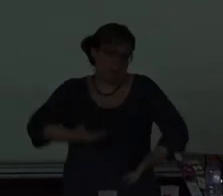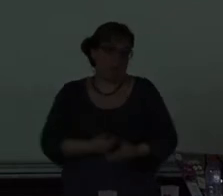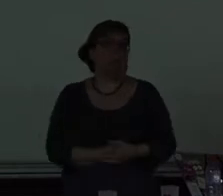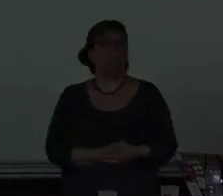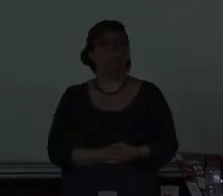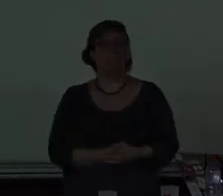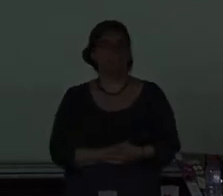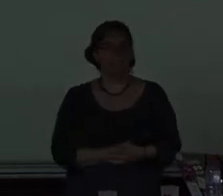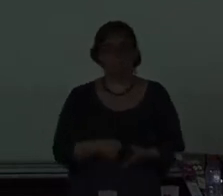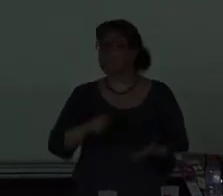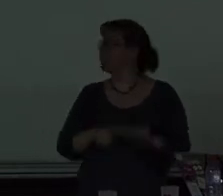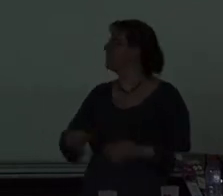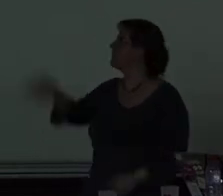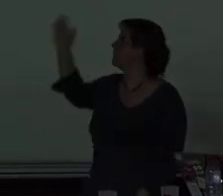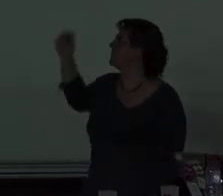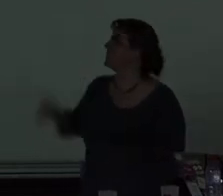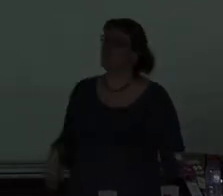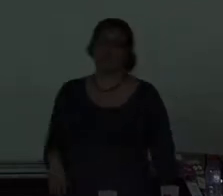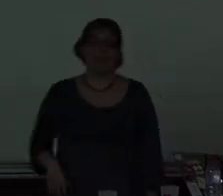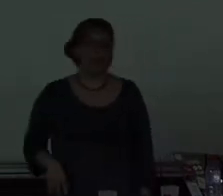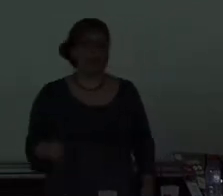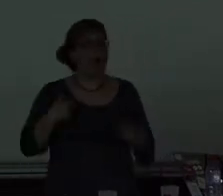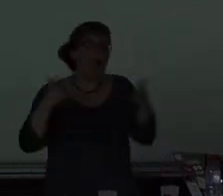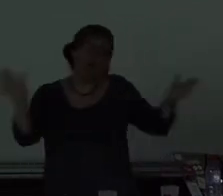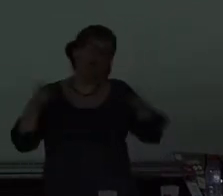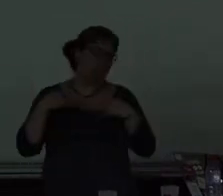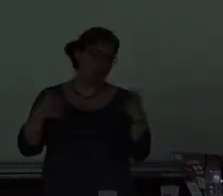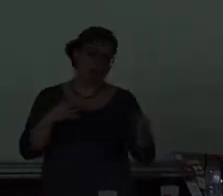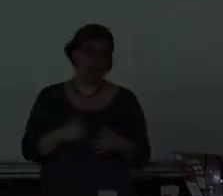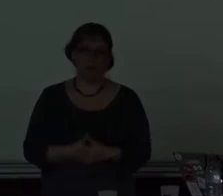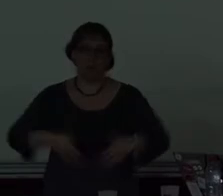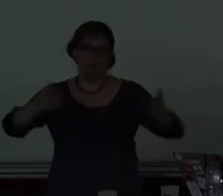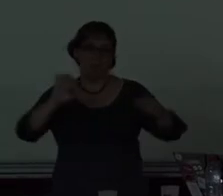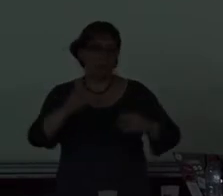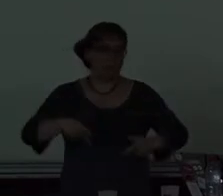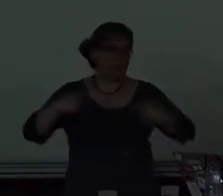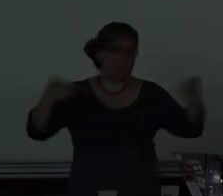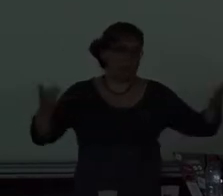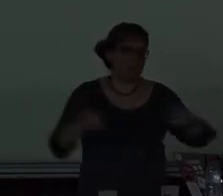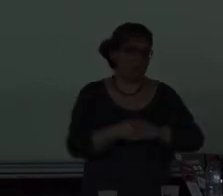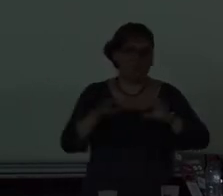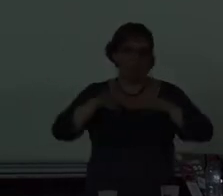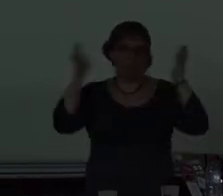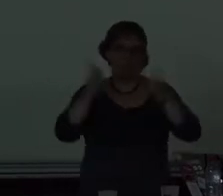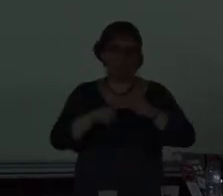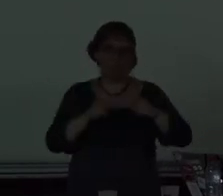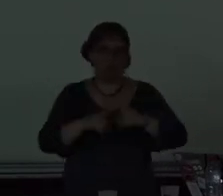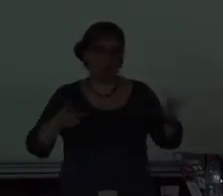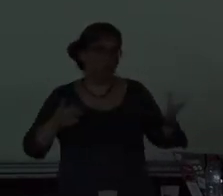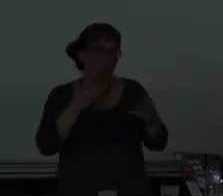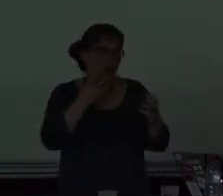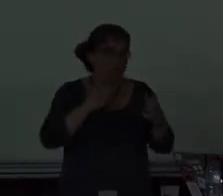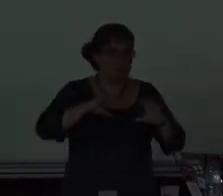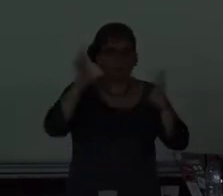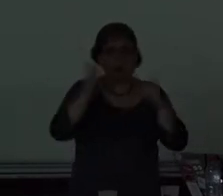vous dire « j'ai pas le temps ». Ben, en fait, on n'a pas le temps de faire tout ce qu'on veut. Vous, comme moi, on a plein de rêves et on a envie de faire plein de